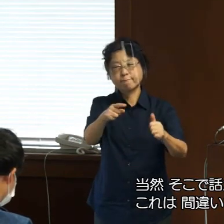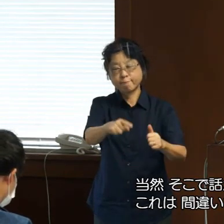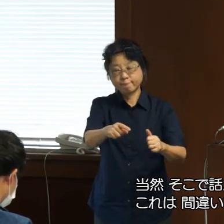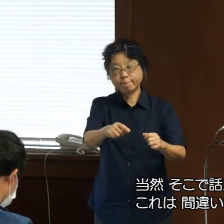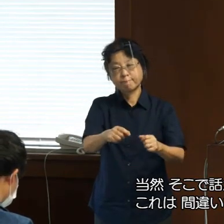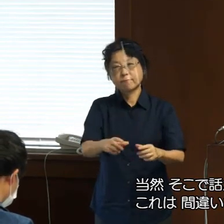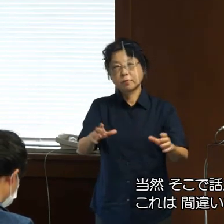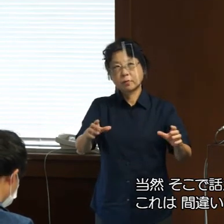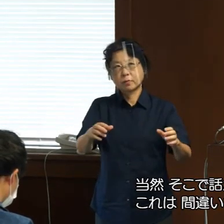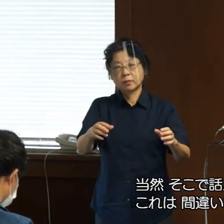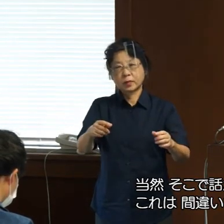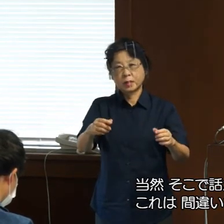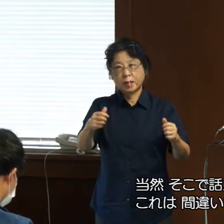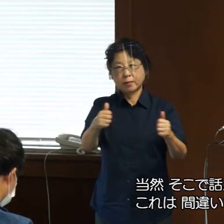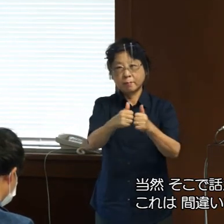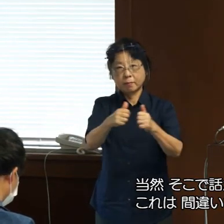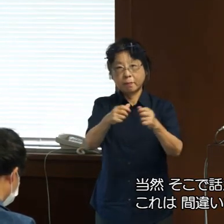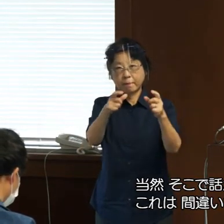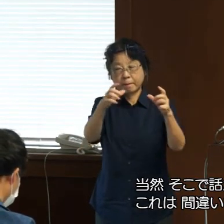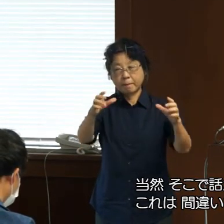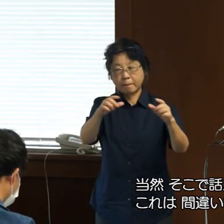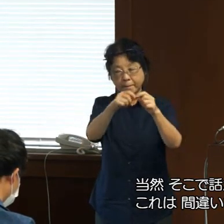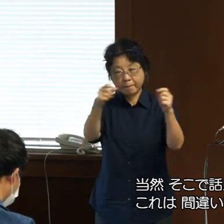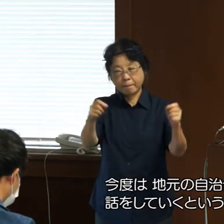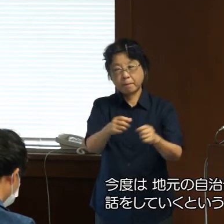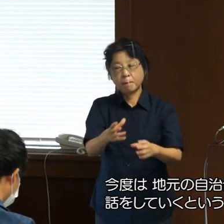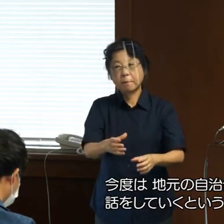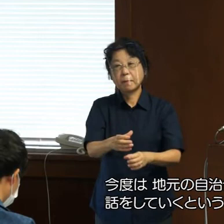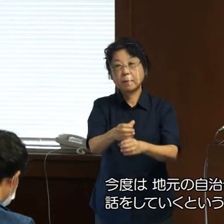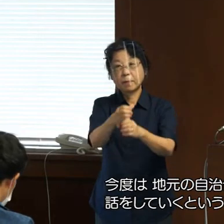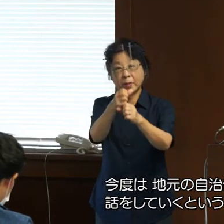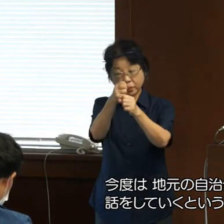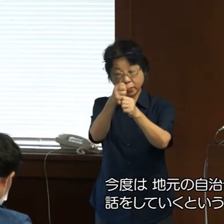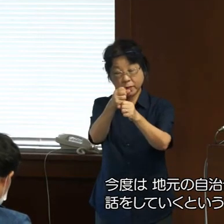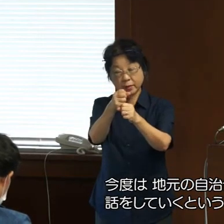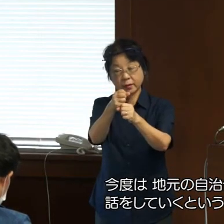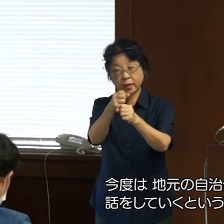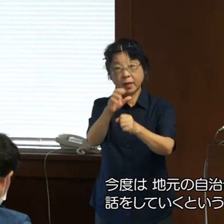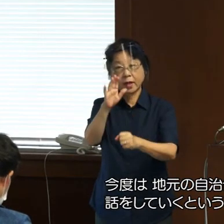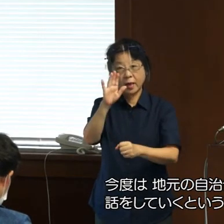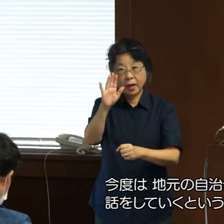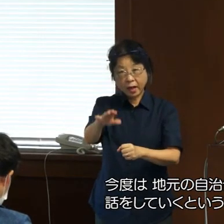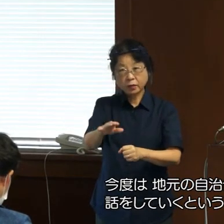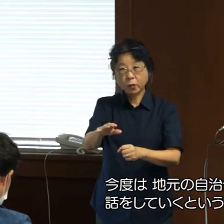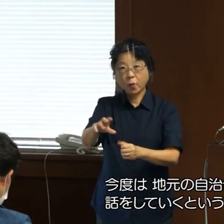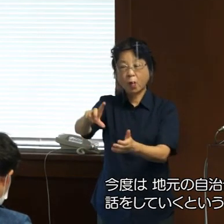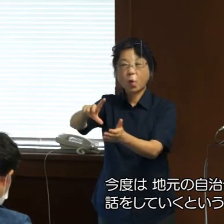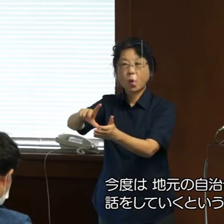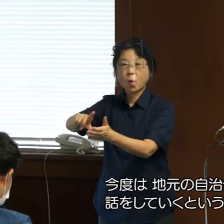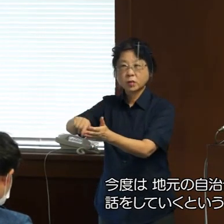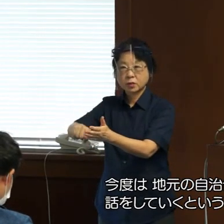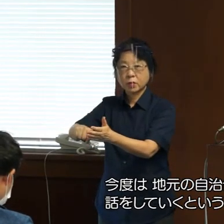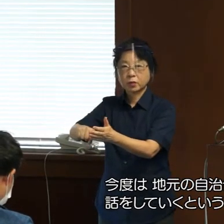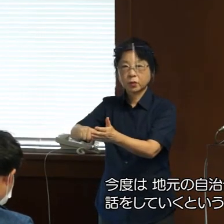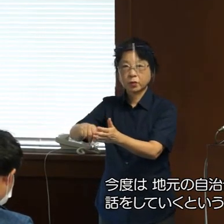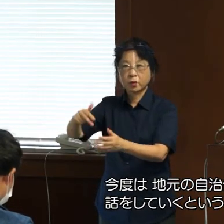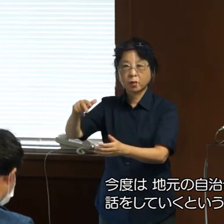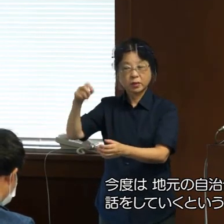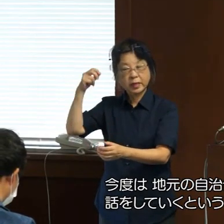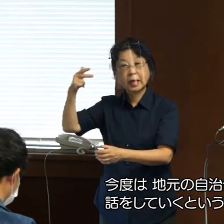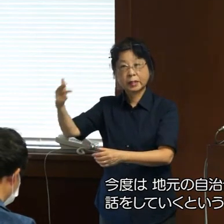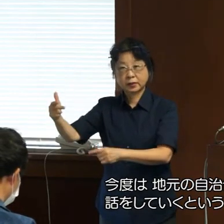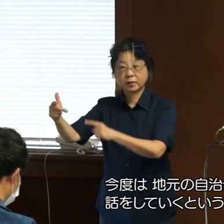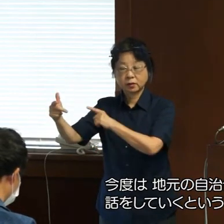とまった段階ではこれは間違いなく、この今度は地元の自治体だとか住民の皆さん方と話をし